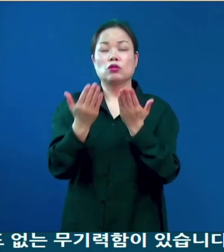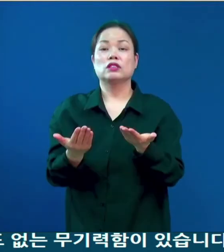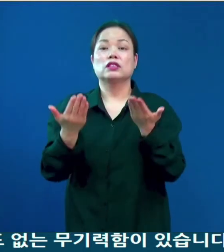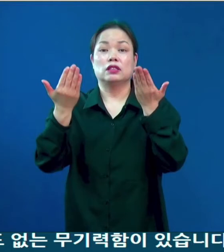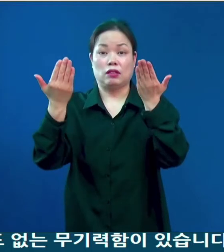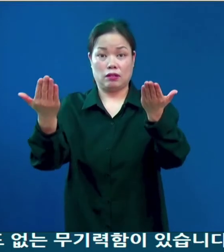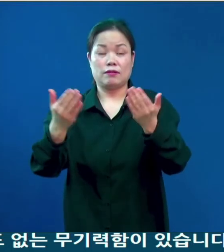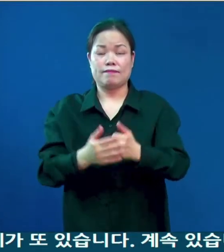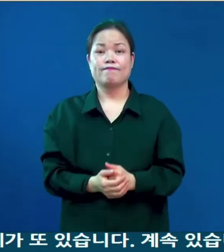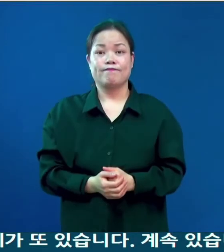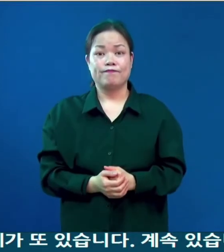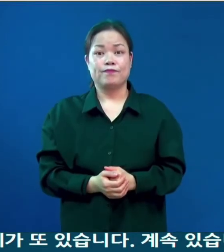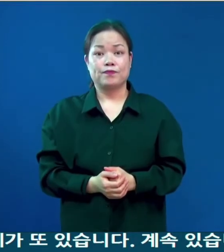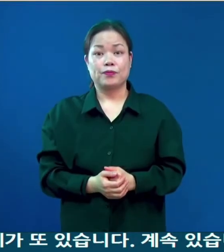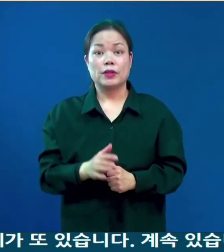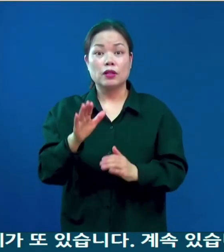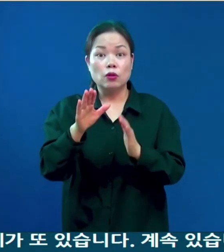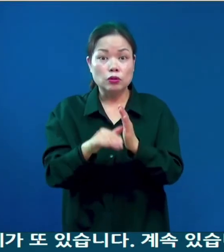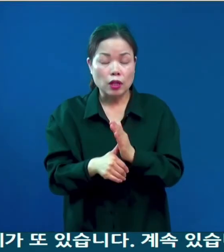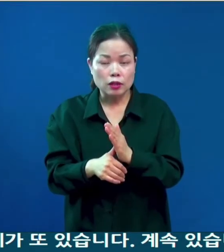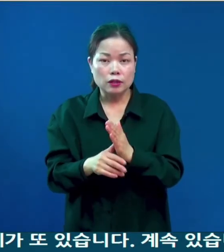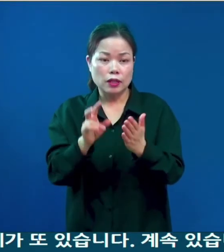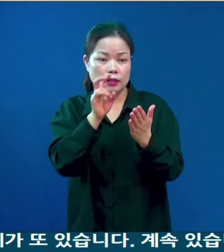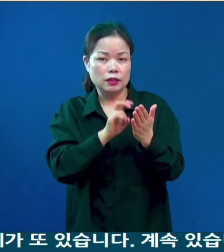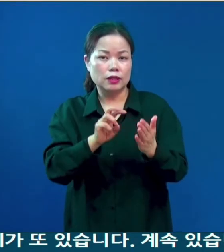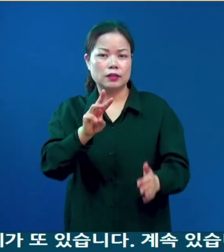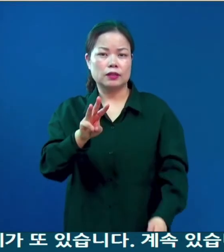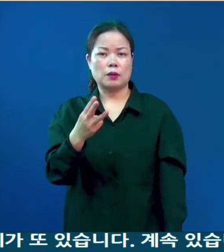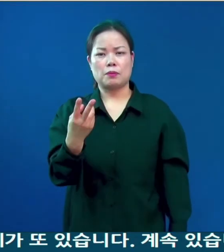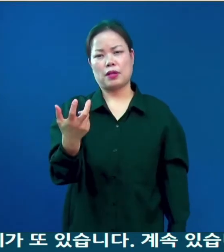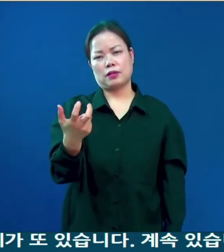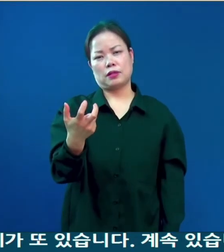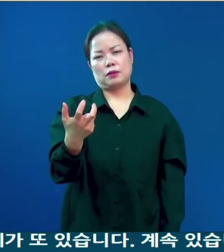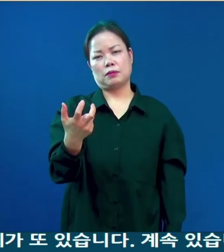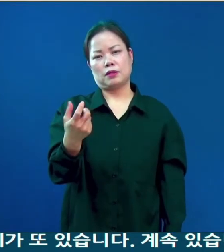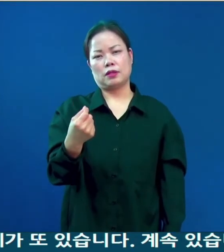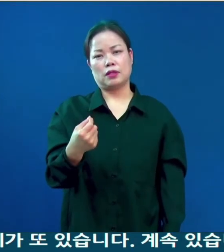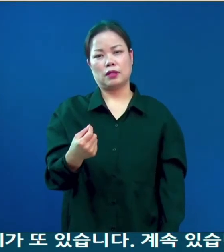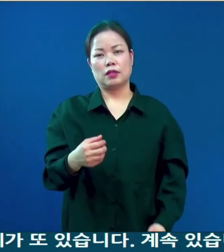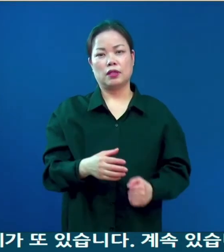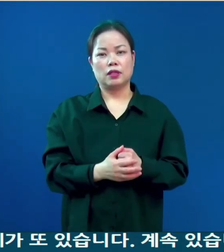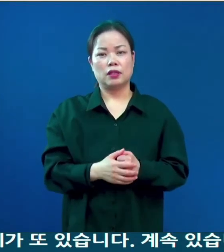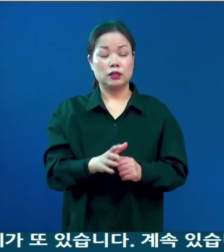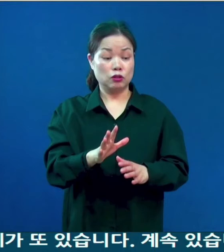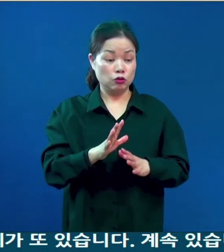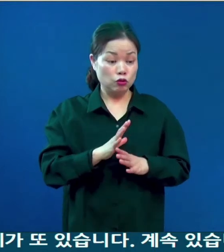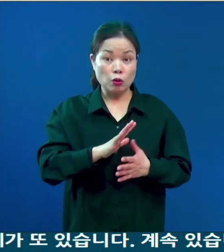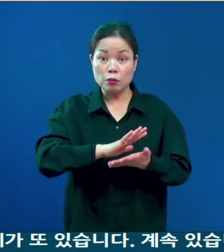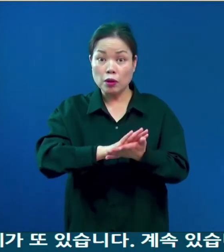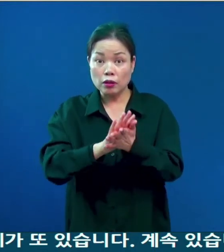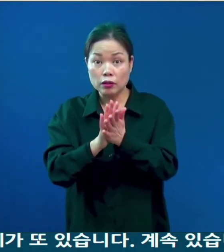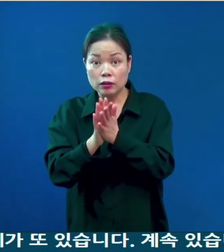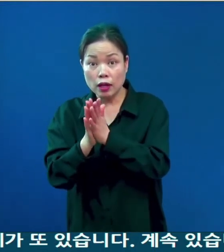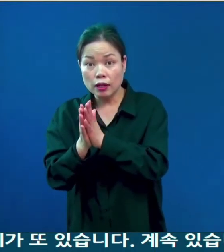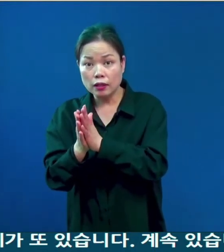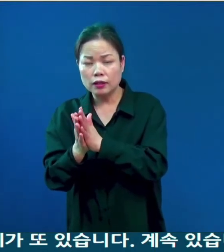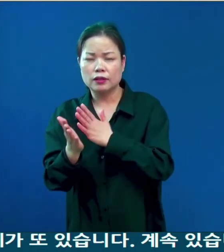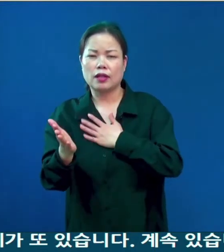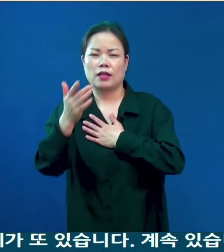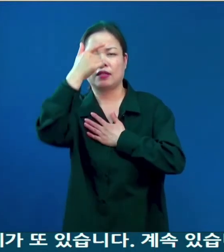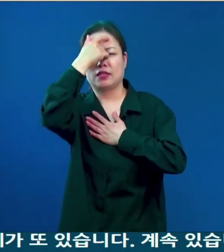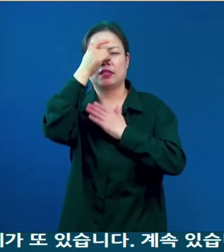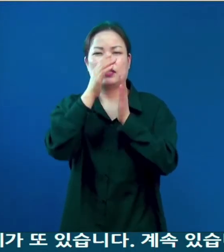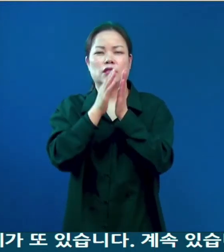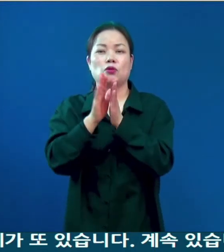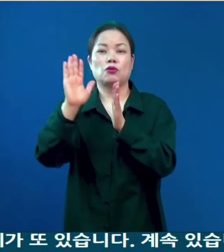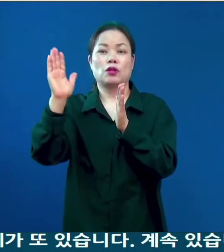된다는 것이에요. 그럴 때 찬송가 370장의 가사처럼 그 두려움이 변하여 내 기도가 되고